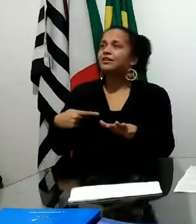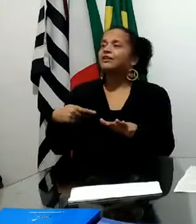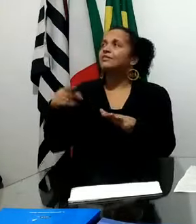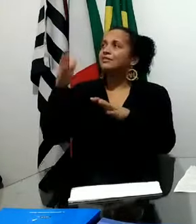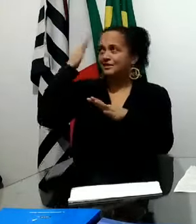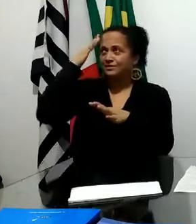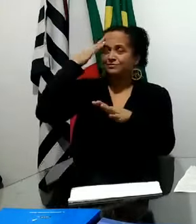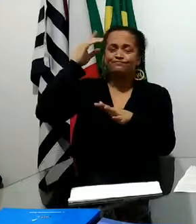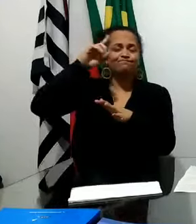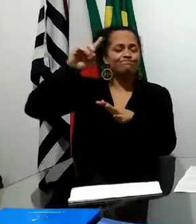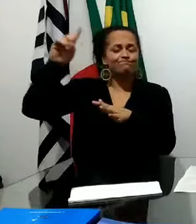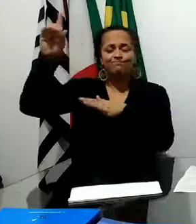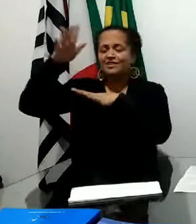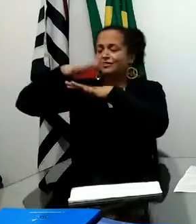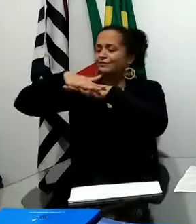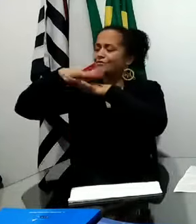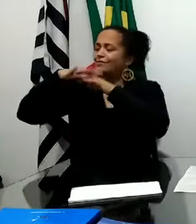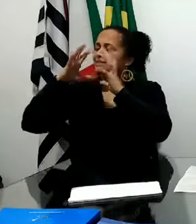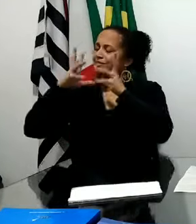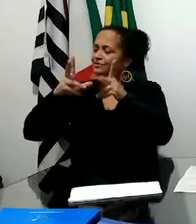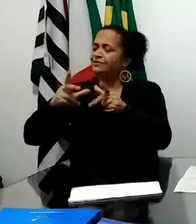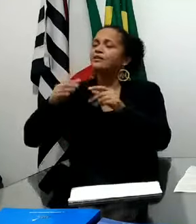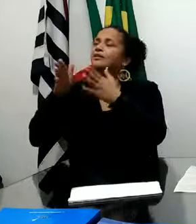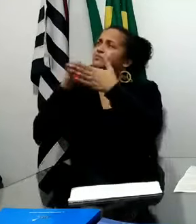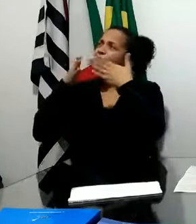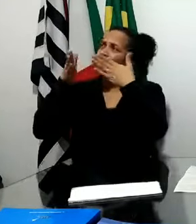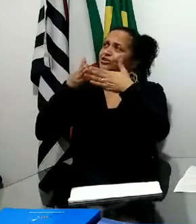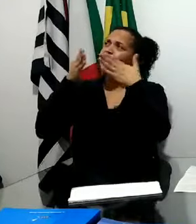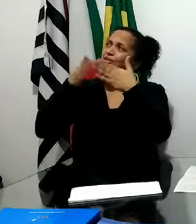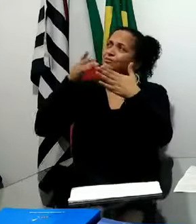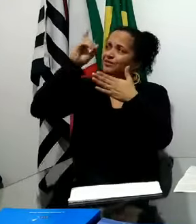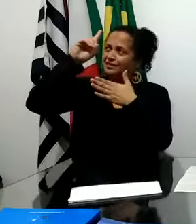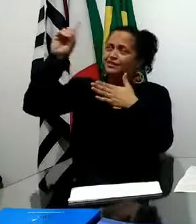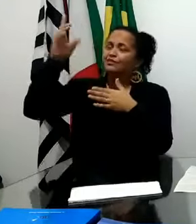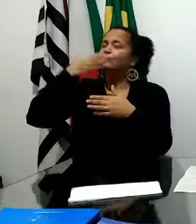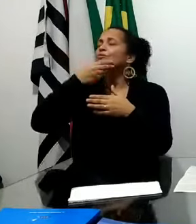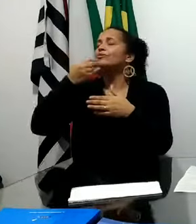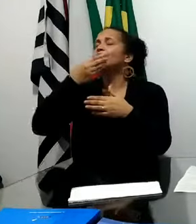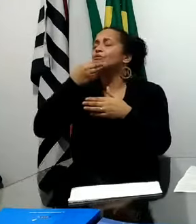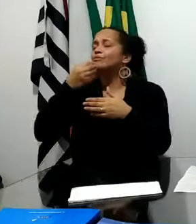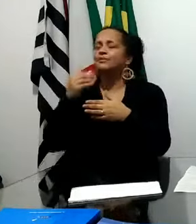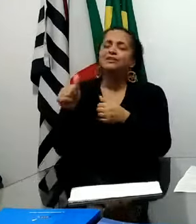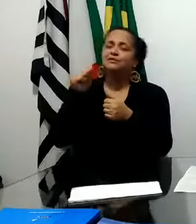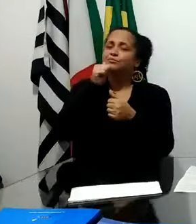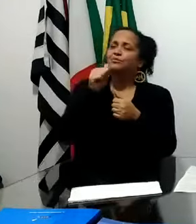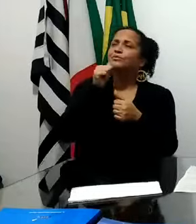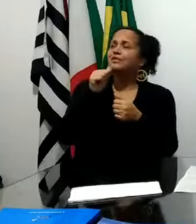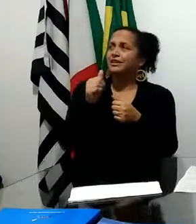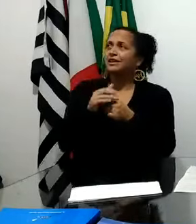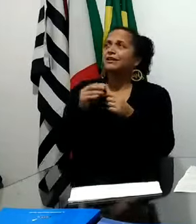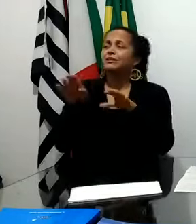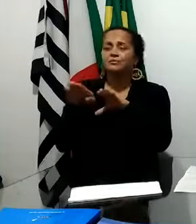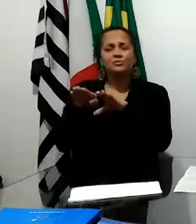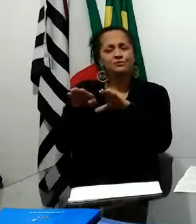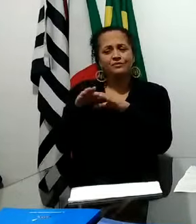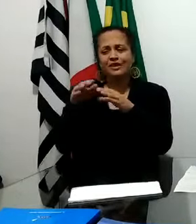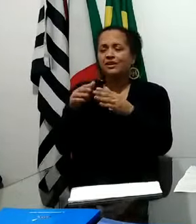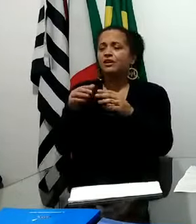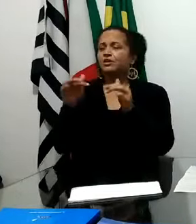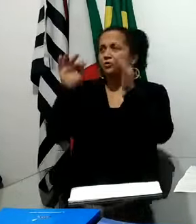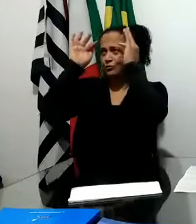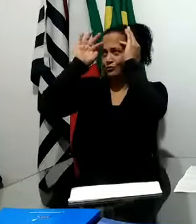Pai, nós pedimos ao Senhor que levante na nossa nação homens e mulheres íntegros, honestos, comprometidos com a